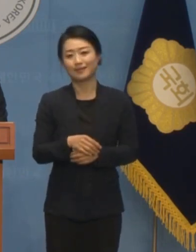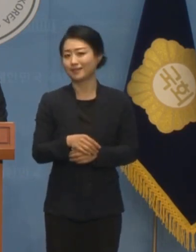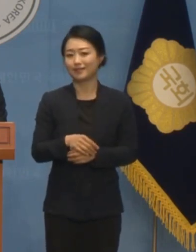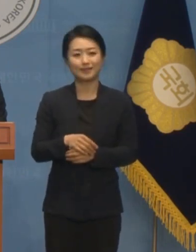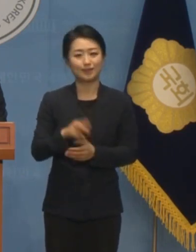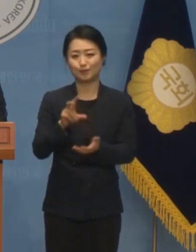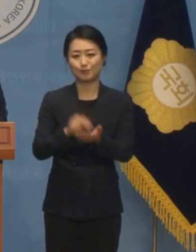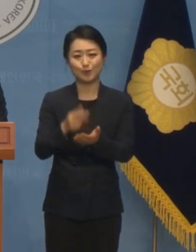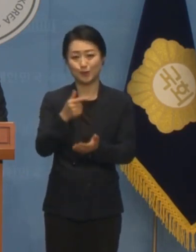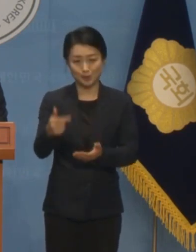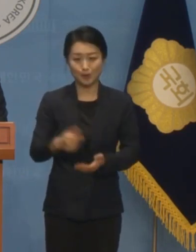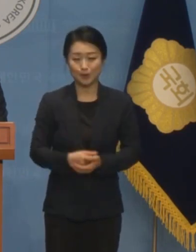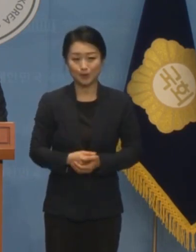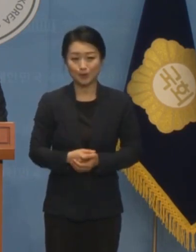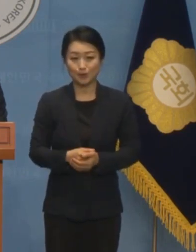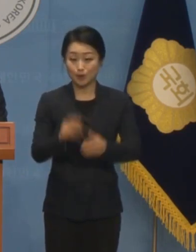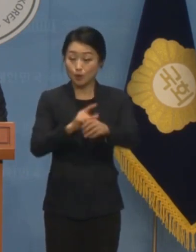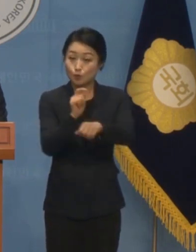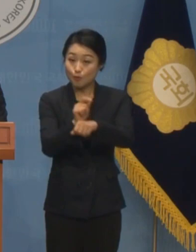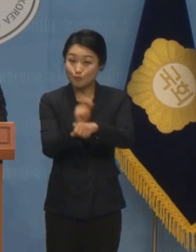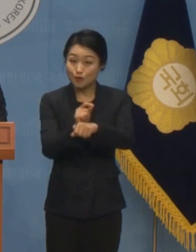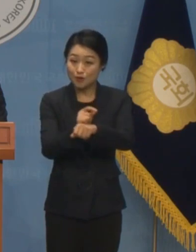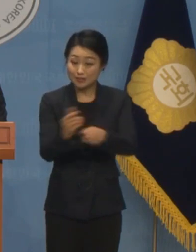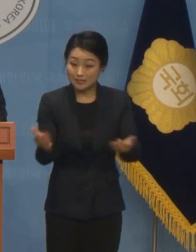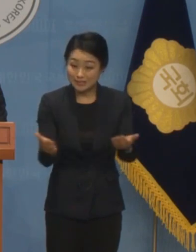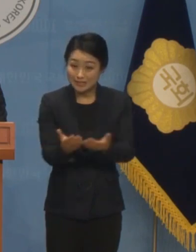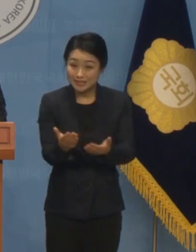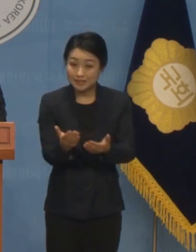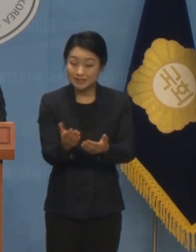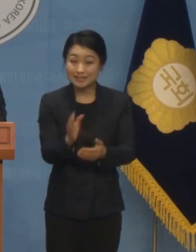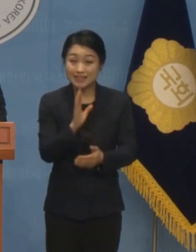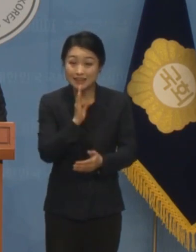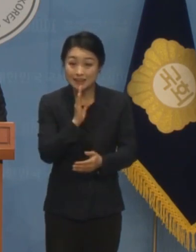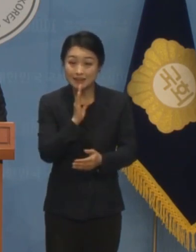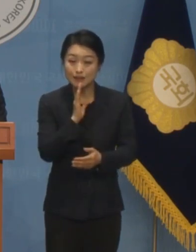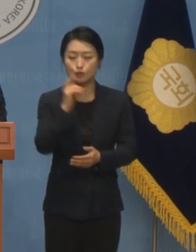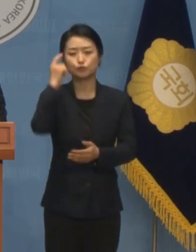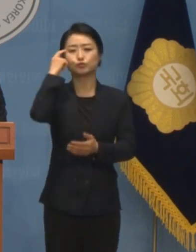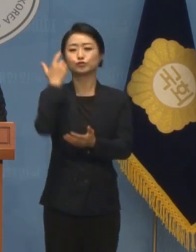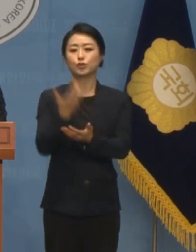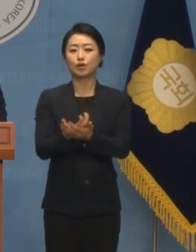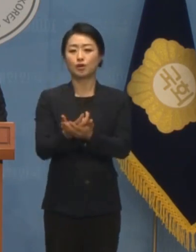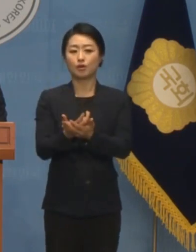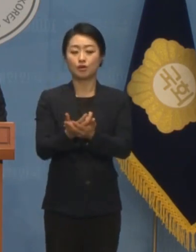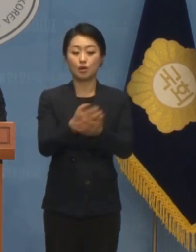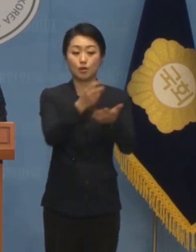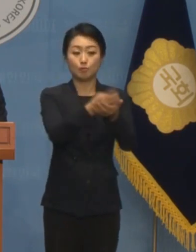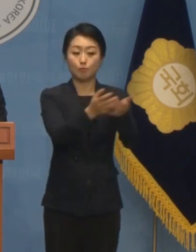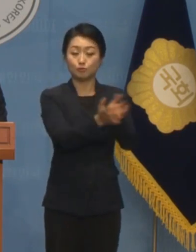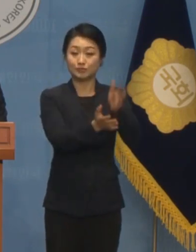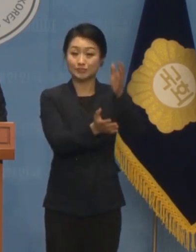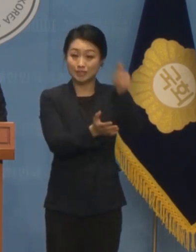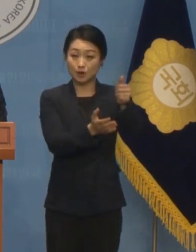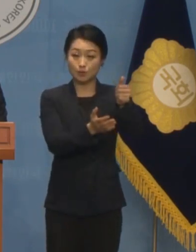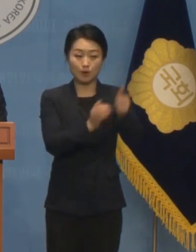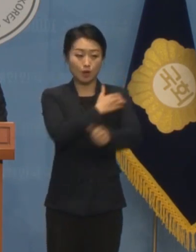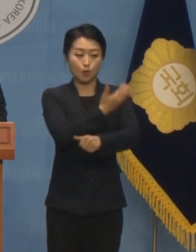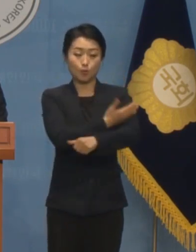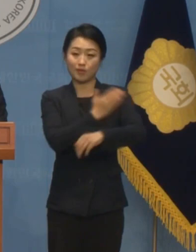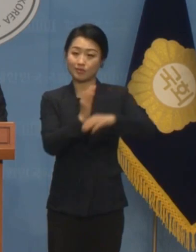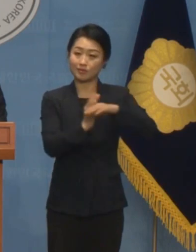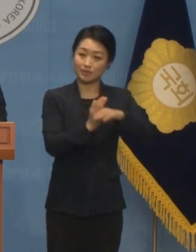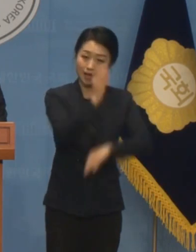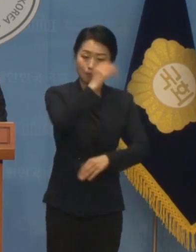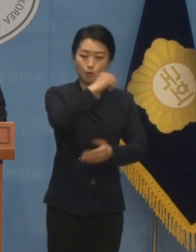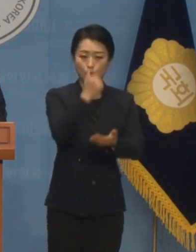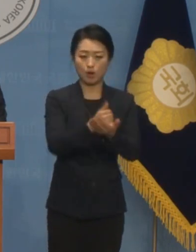아닙니다. 이들이 공무원이 있다면 문제는 심각해집니다. 한동훈 전 법무부 장관의 직권 남용에 해당할